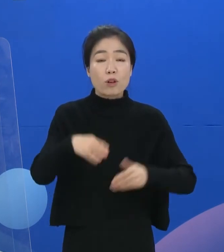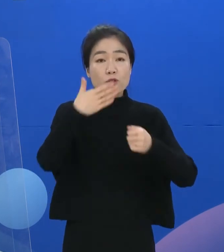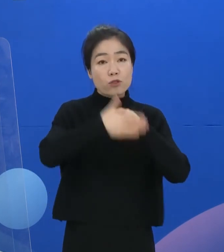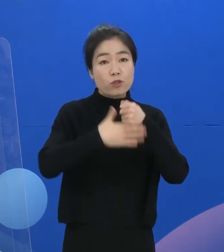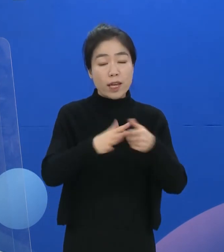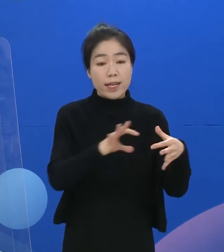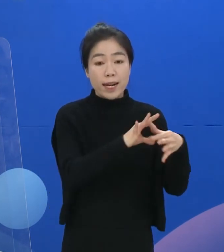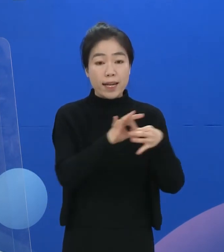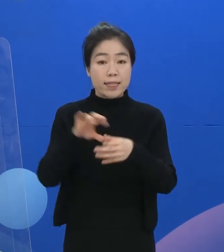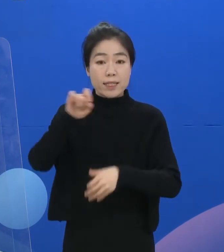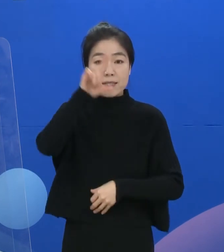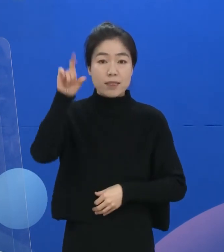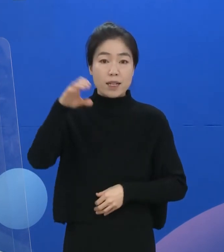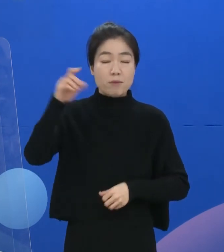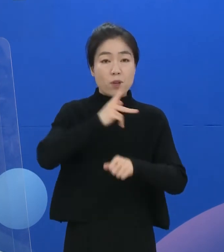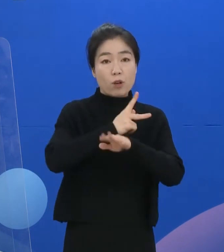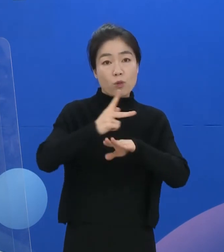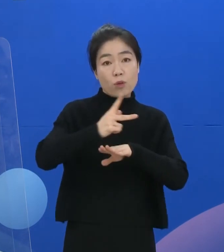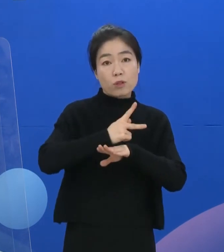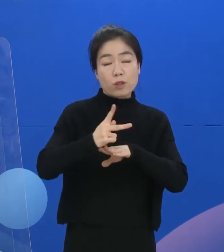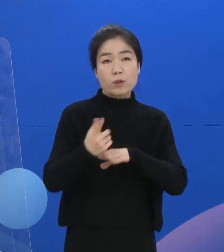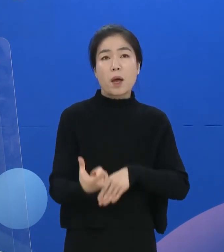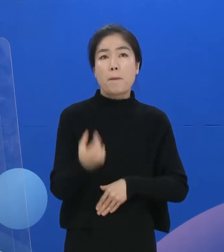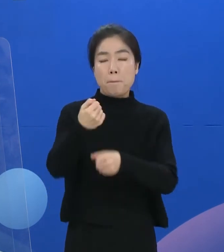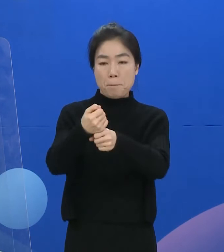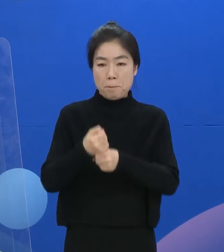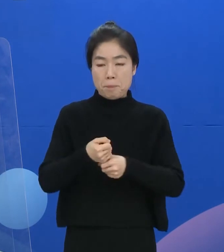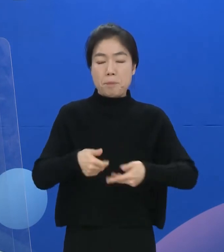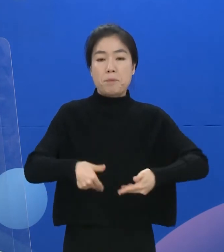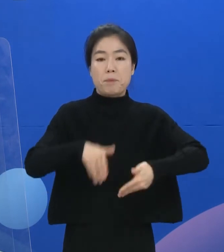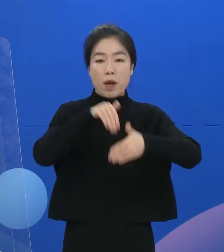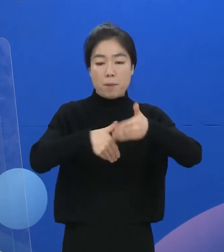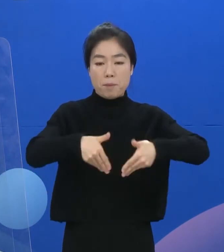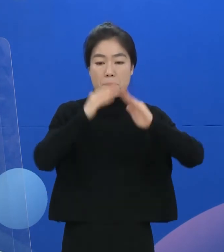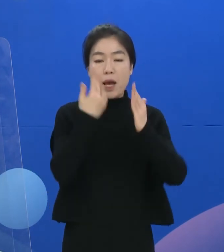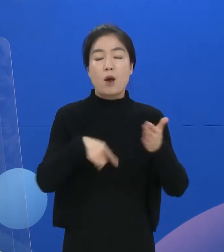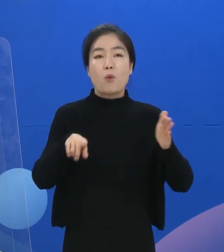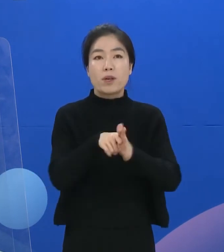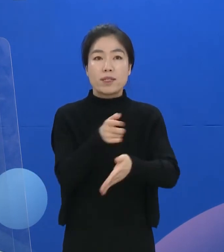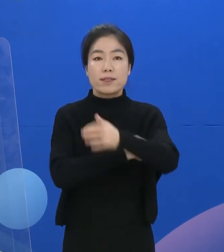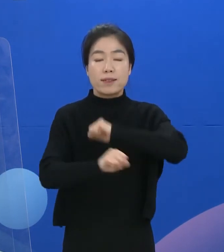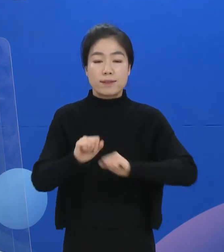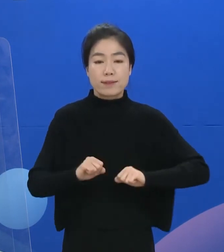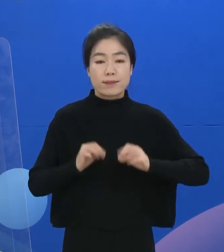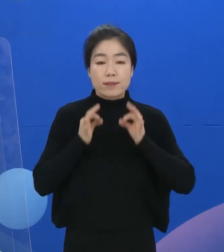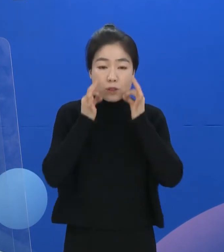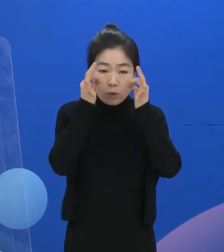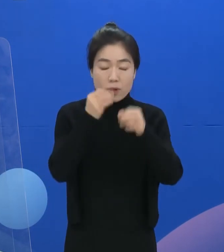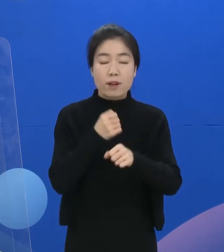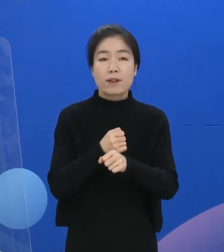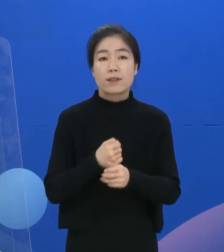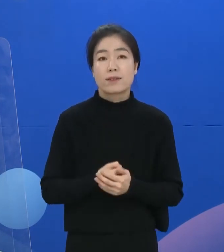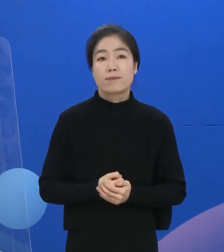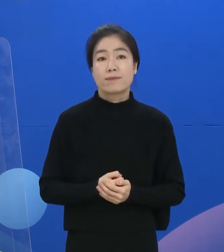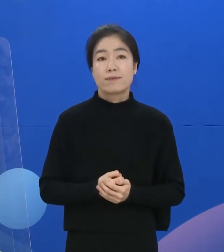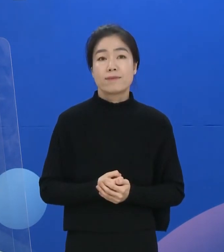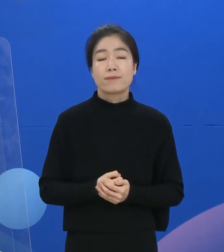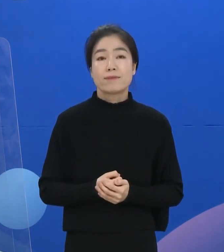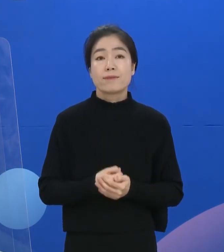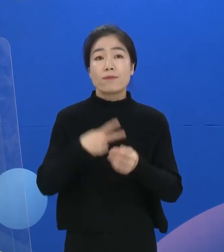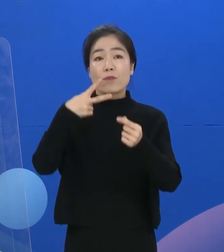광주군공항이전 사업이 국가주도로 추진되고 광주와 대구를 있는 달빛 고속철도가